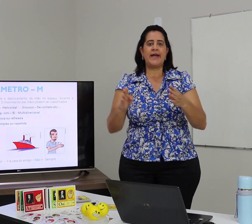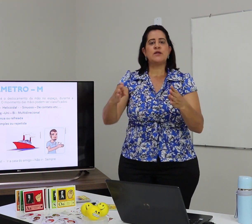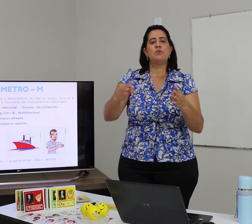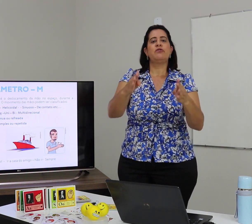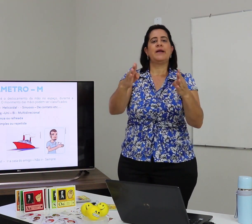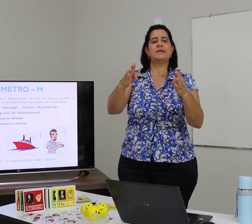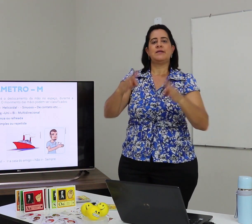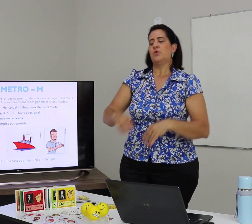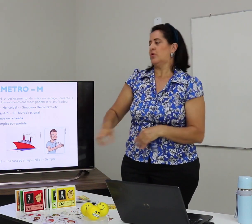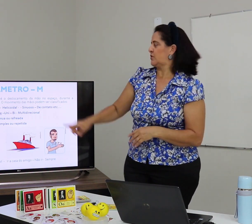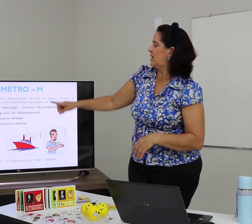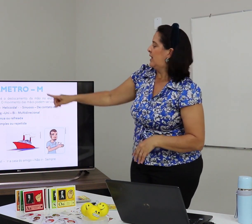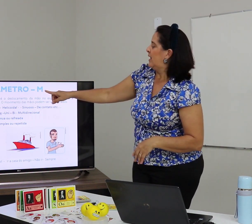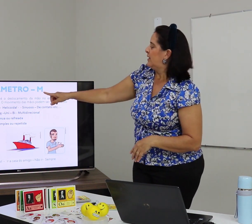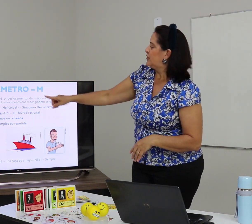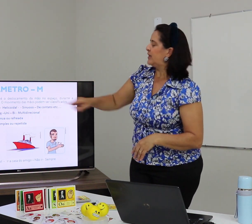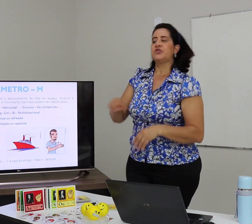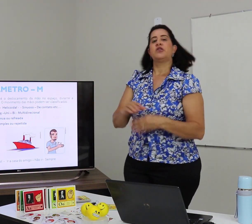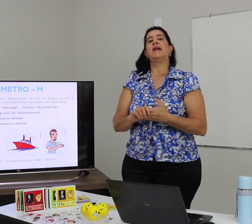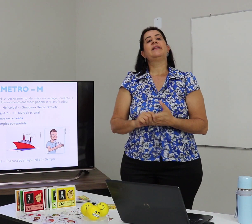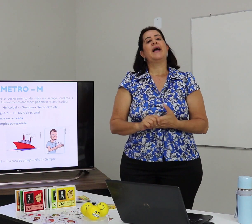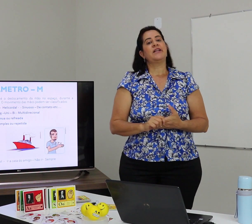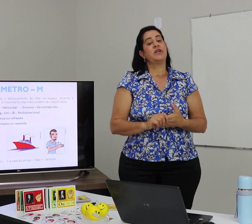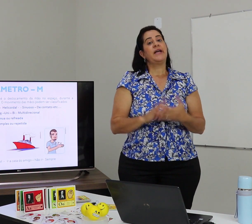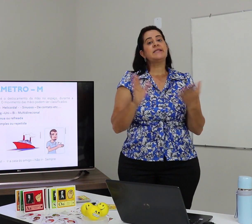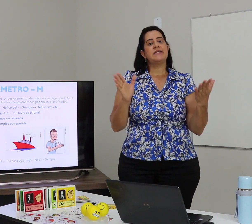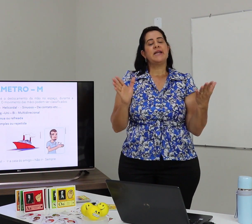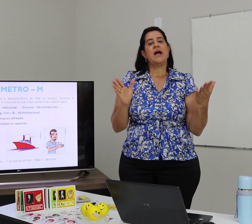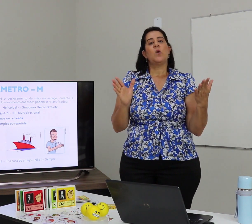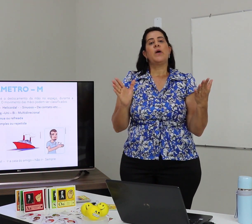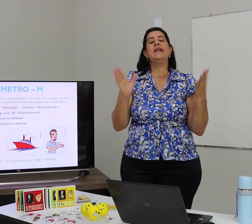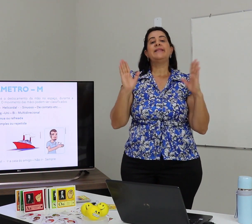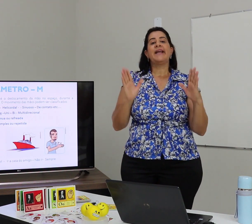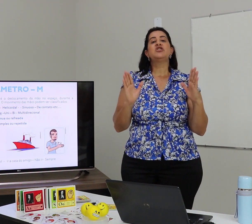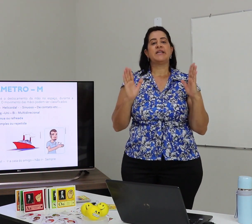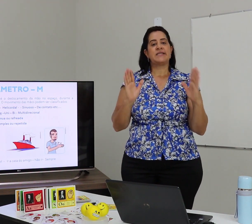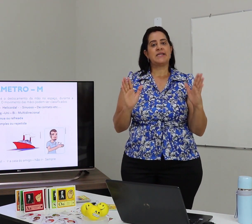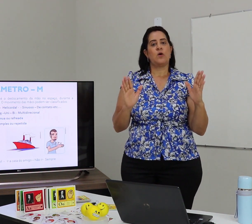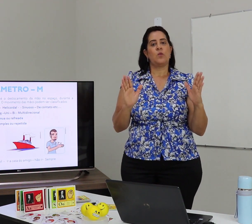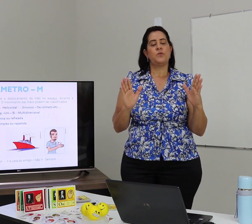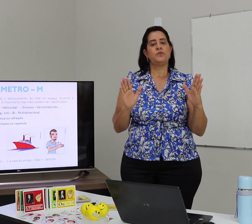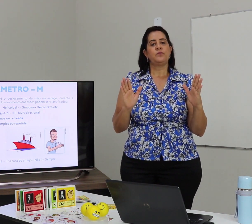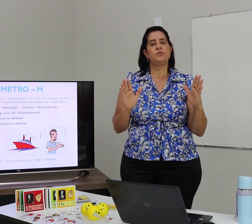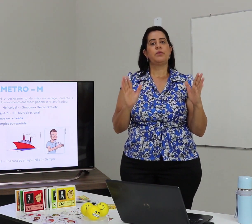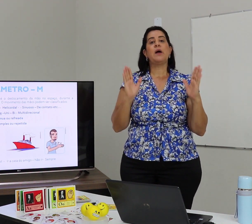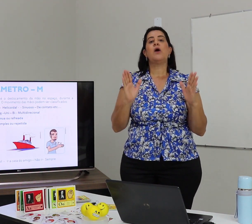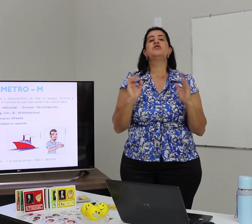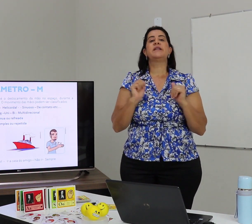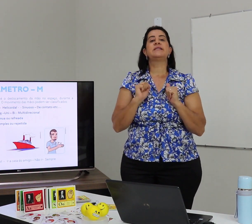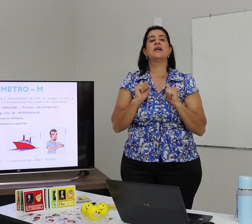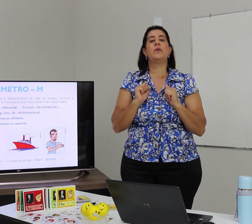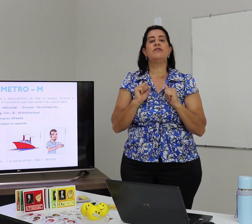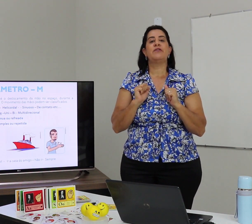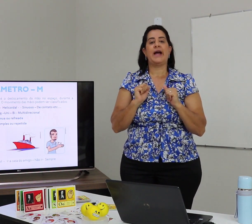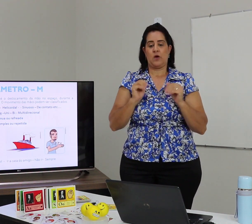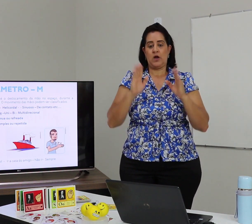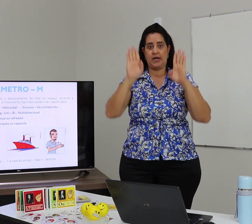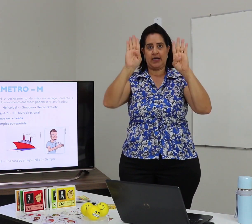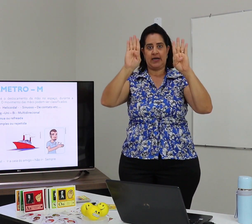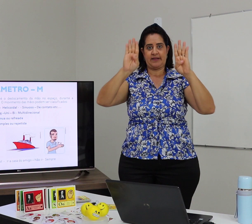esse é o movimento sinuoso. Direcionalidade. Esse sinal, ele tem direção. Para qual direção ele vai? Olha aqui a letra